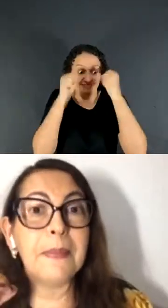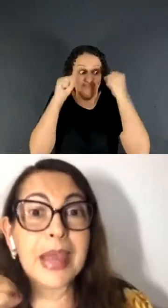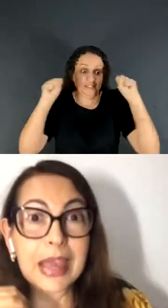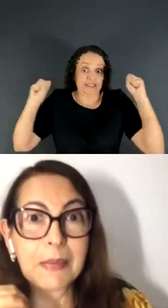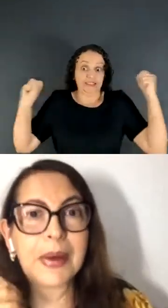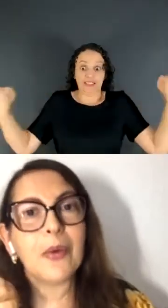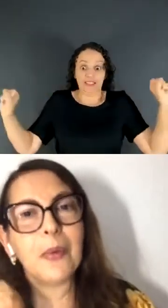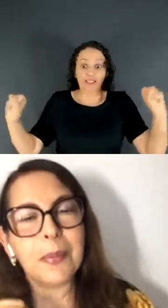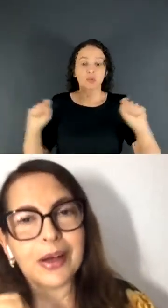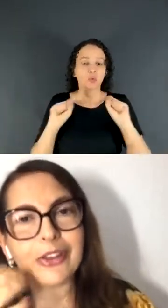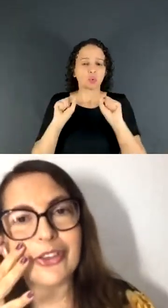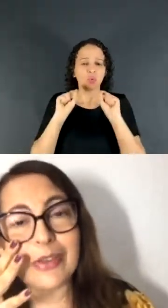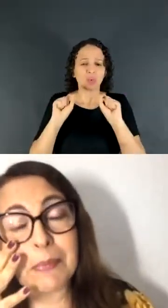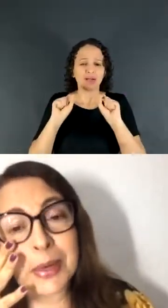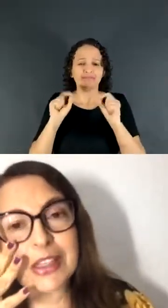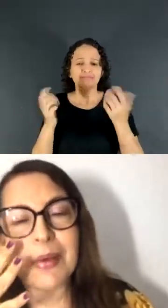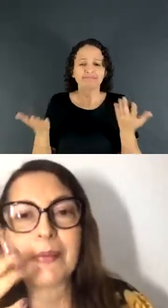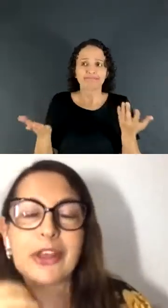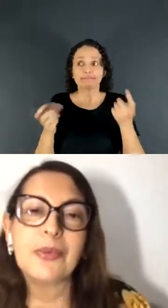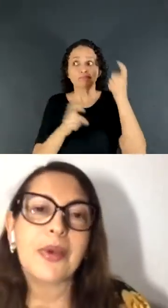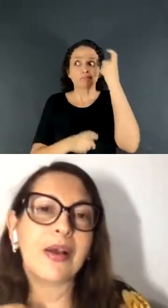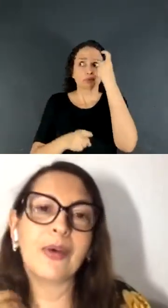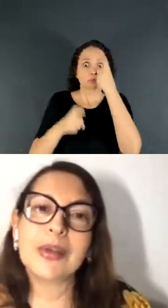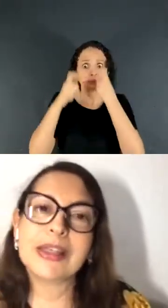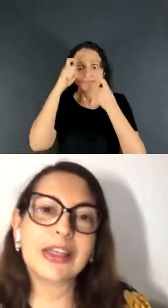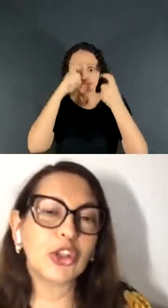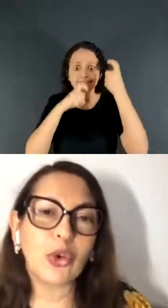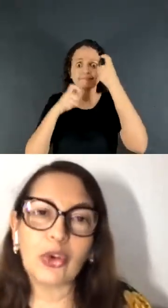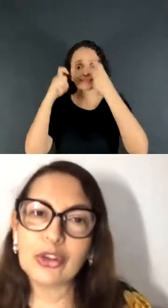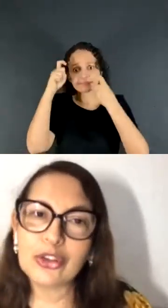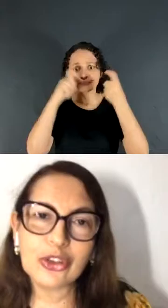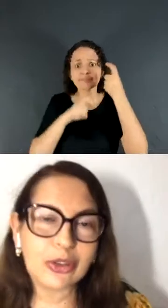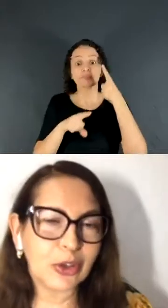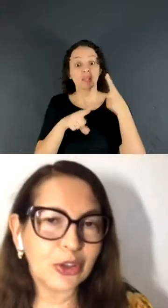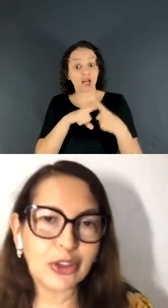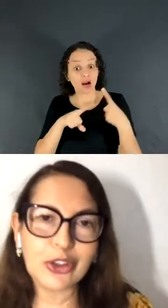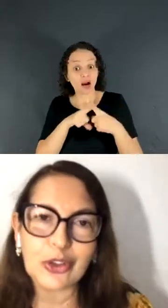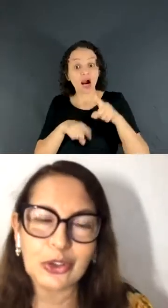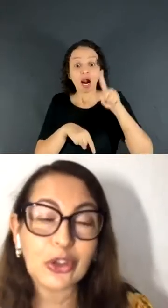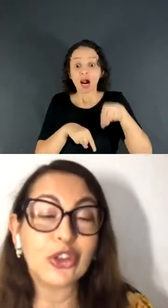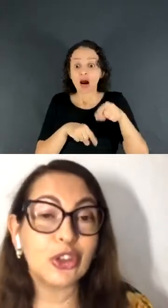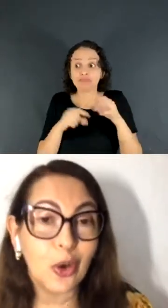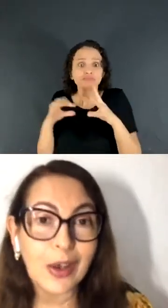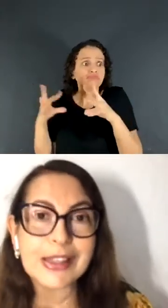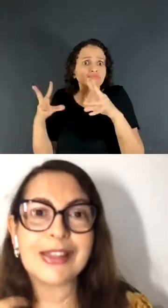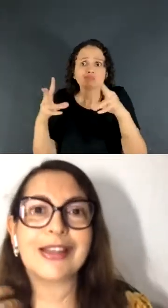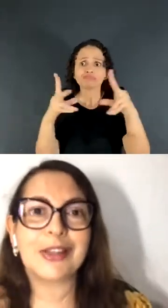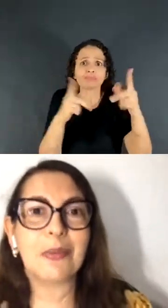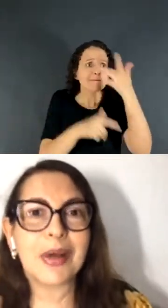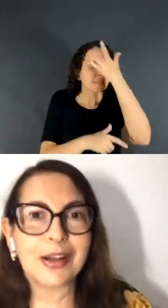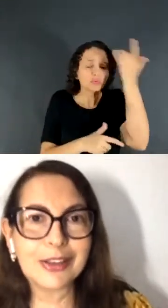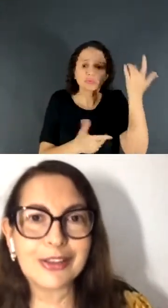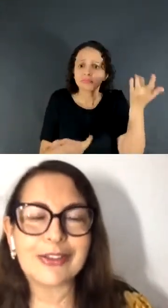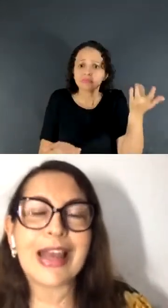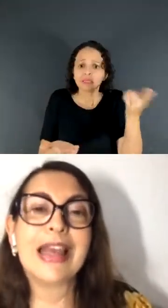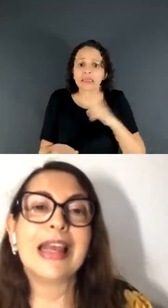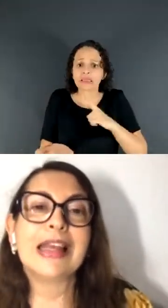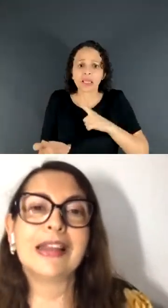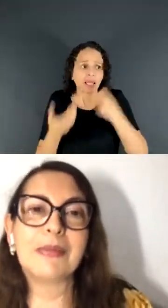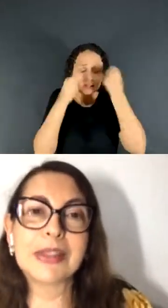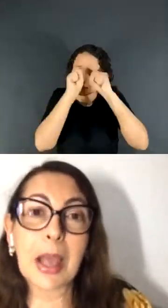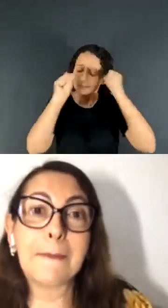é bem preocupante, né? Principalmente porque é uma coisa que todos nós, seres humanos,